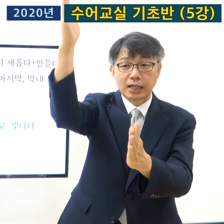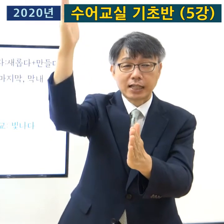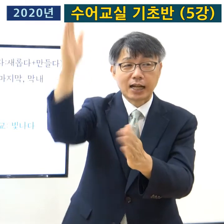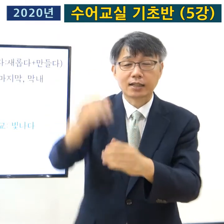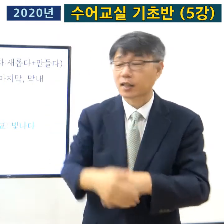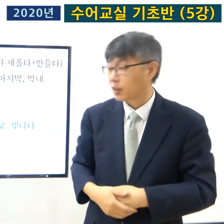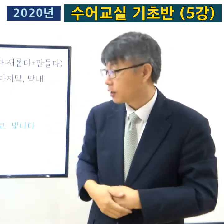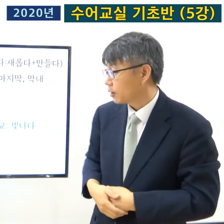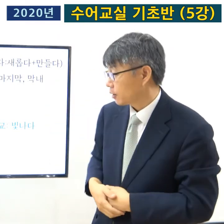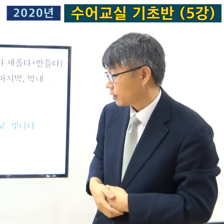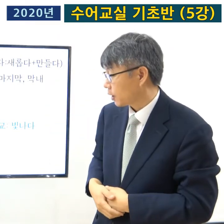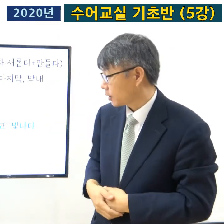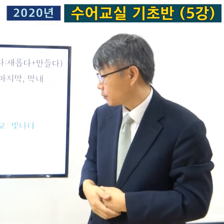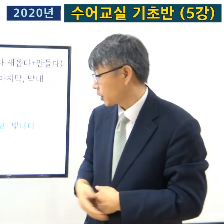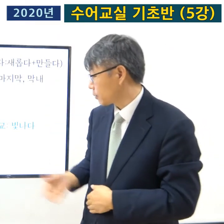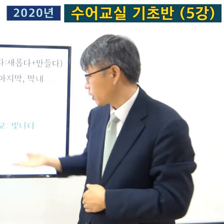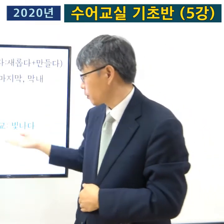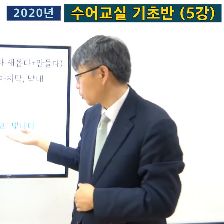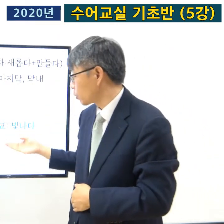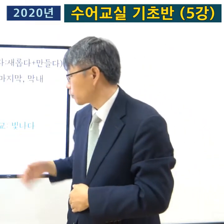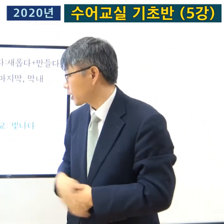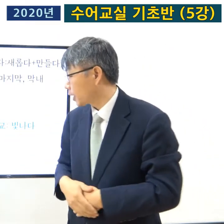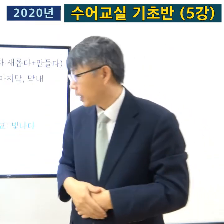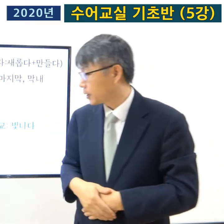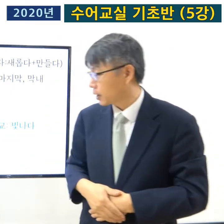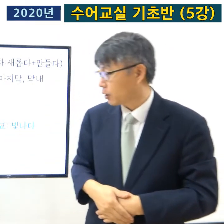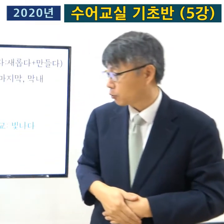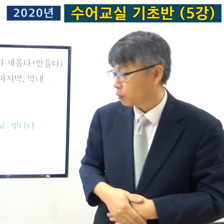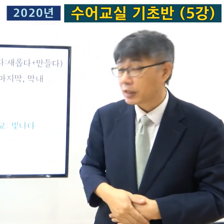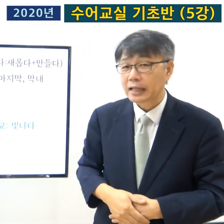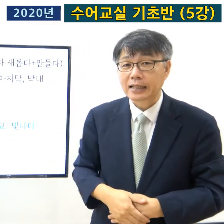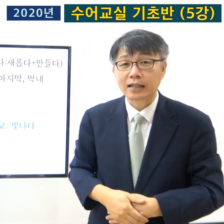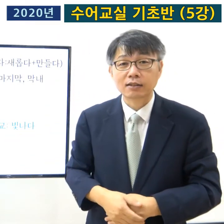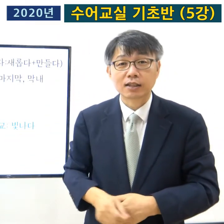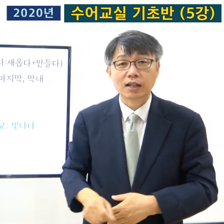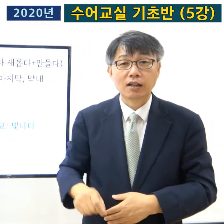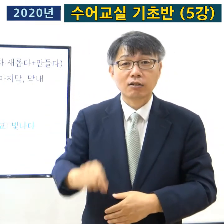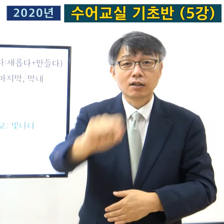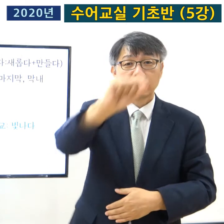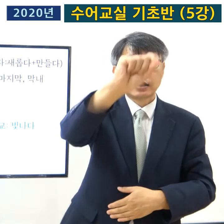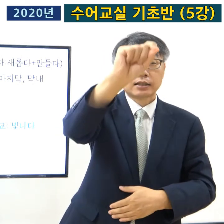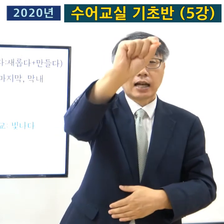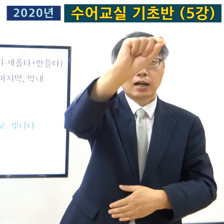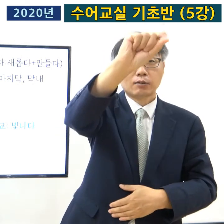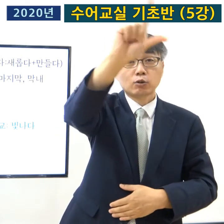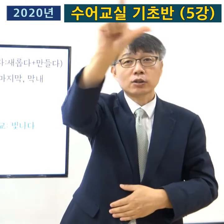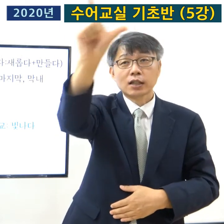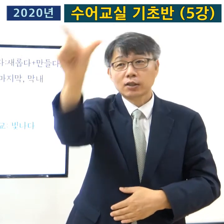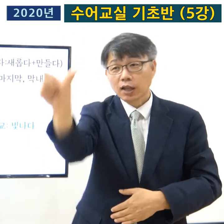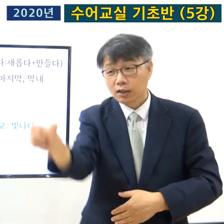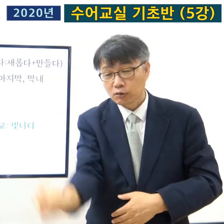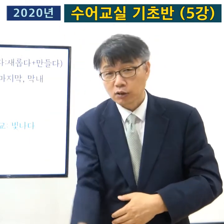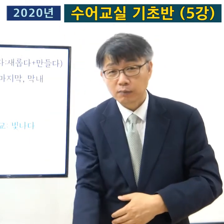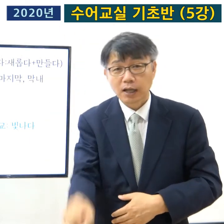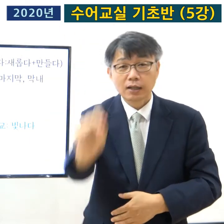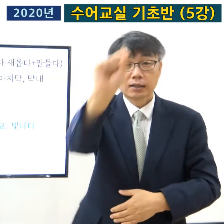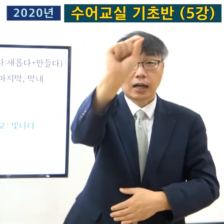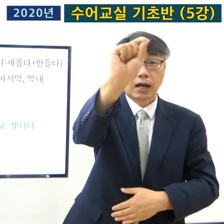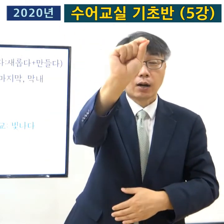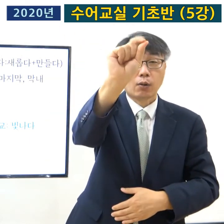빛나다 이렇게 생각하시면 되겠습니다. 비교는 빛나다 이렇게 하고요. 달은 어떻게 할까요? 자, 초성달을 이렇게 그려주는 겁니다. 자, 첫